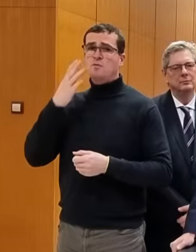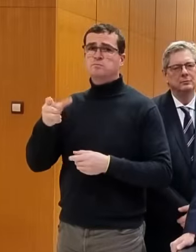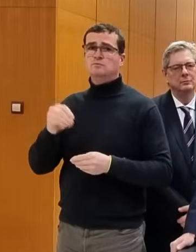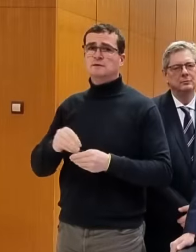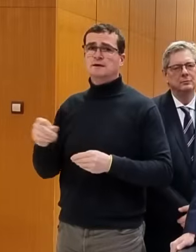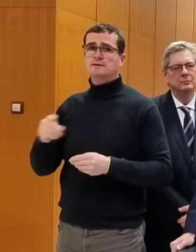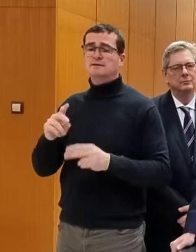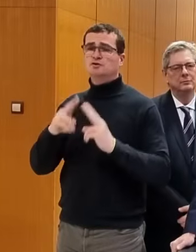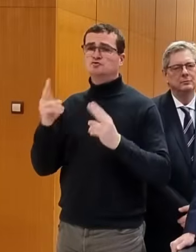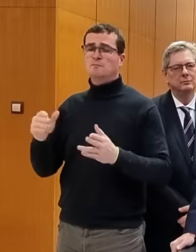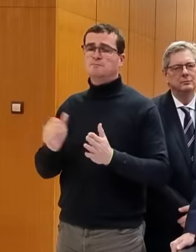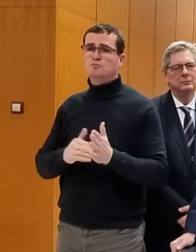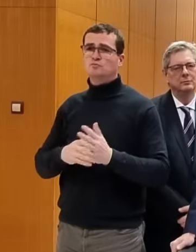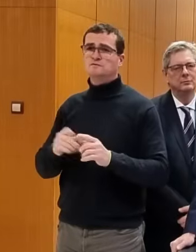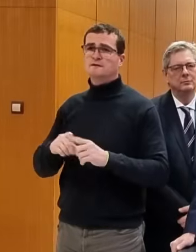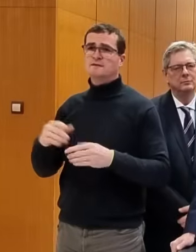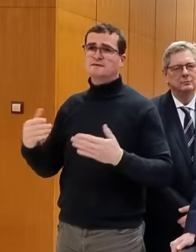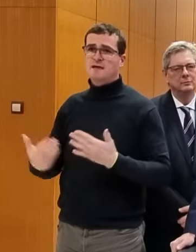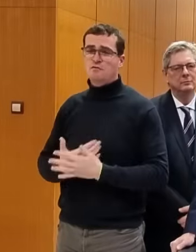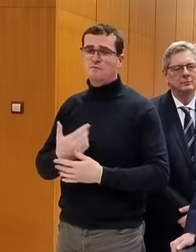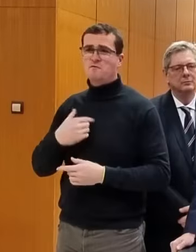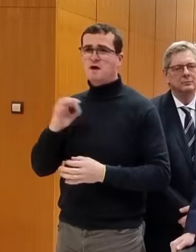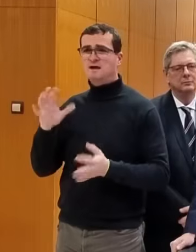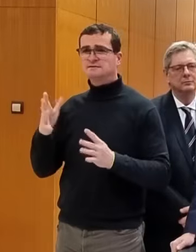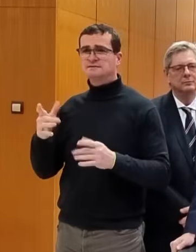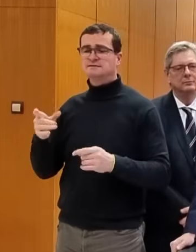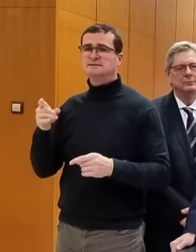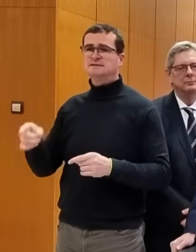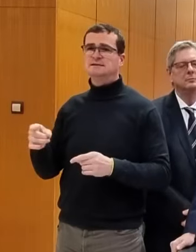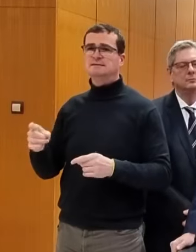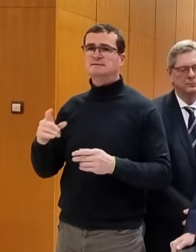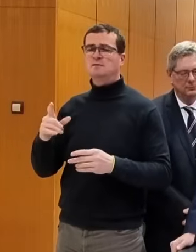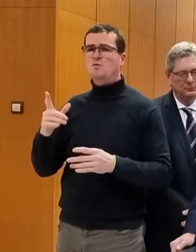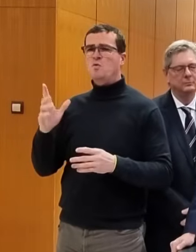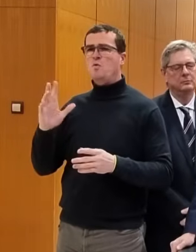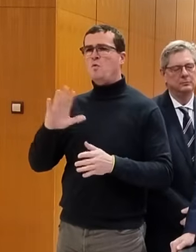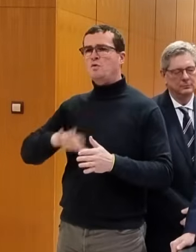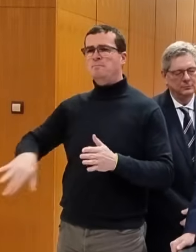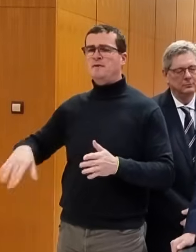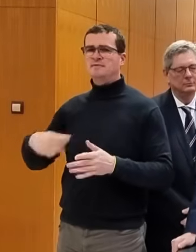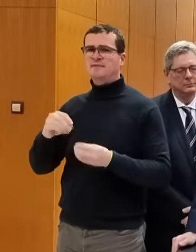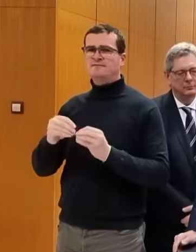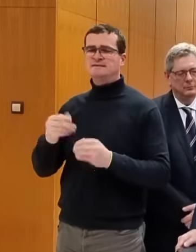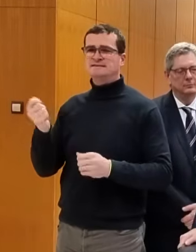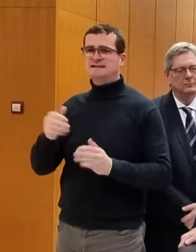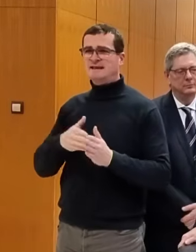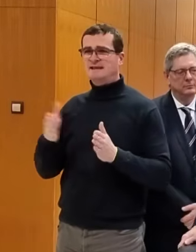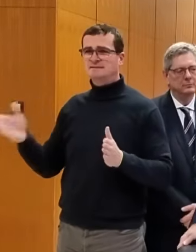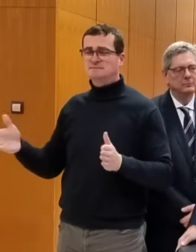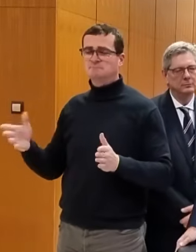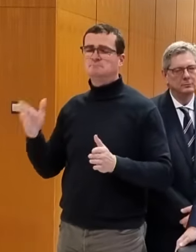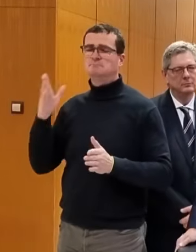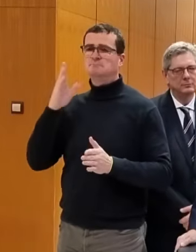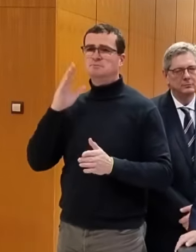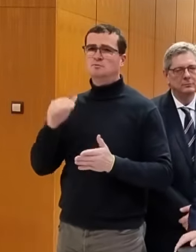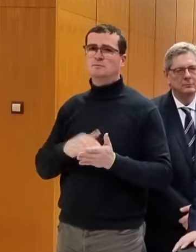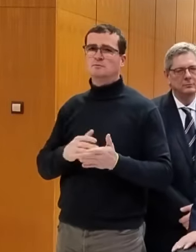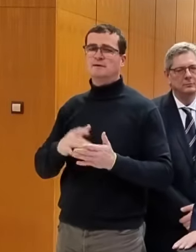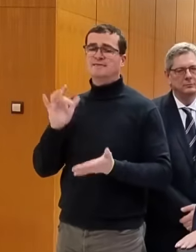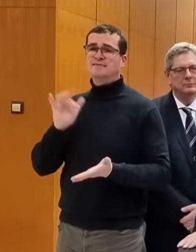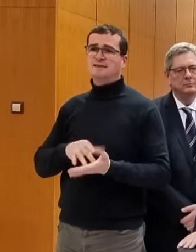ten inštitút používaný teda na novo, predpokladám, že tá obligatornosť tam odpadne, kde je ešte ale... Samozrejme, že áno, bude používaný.